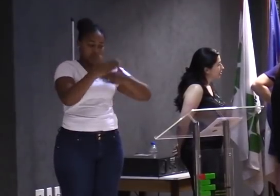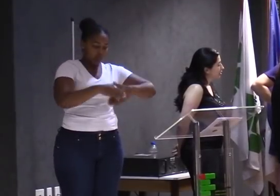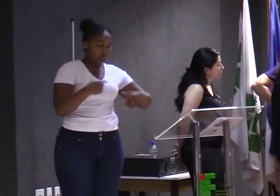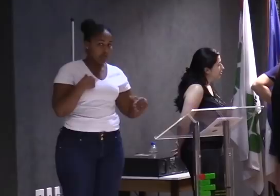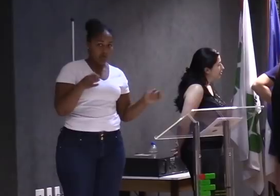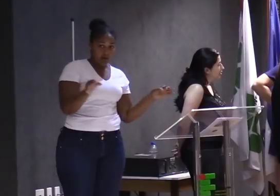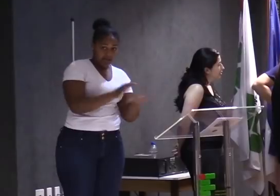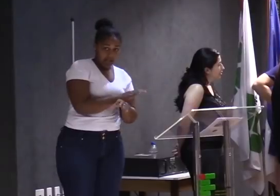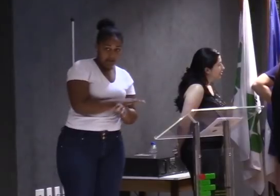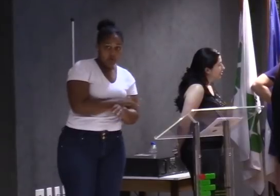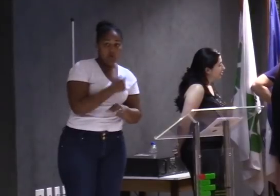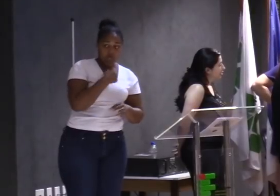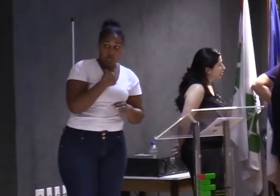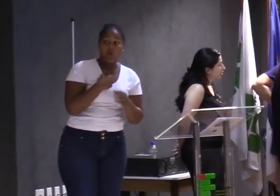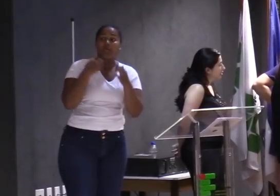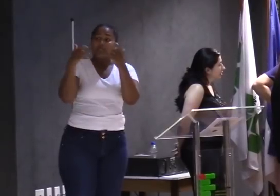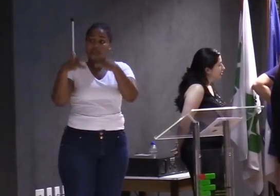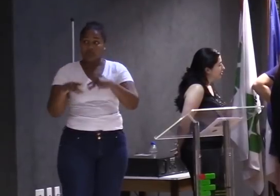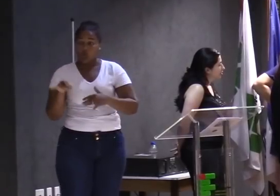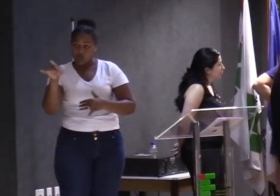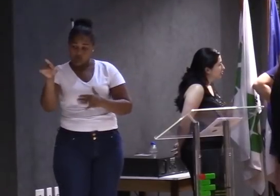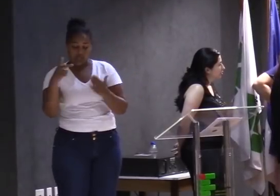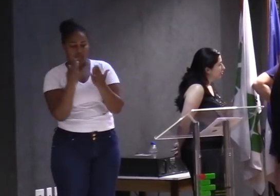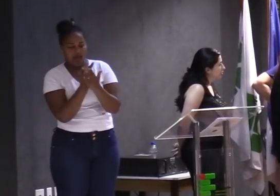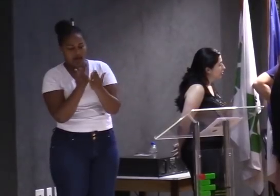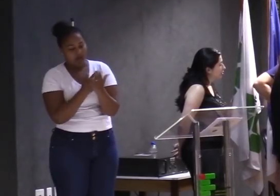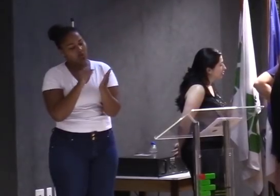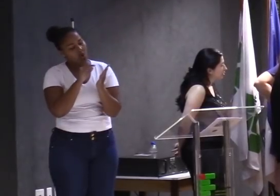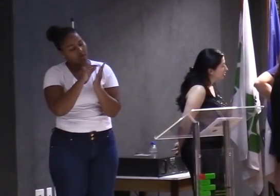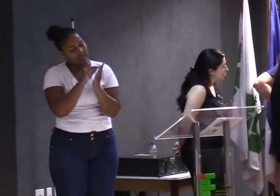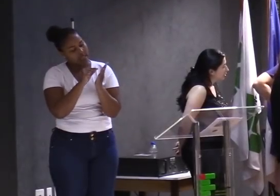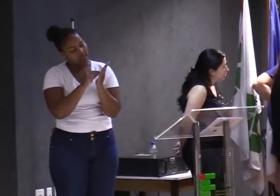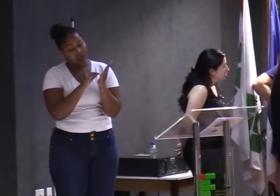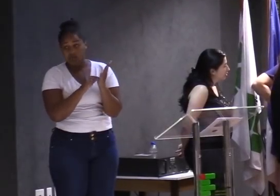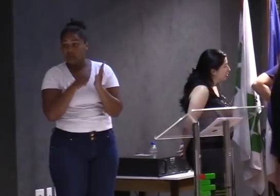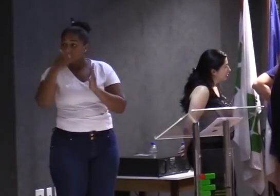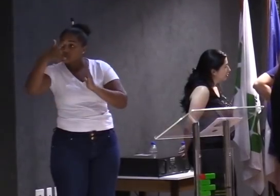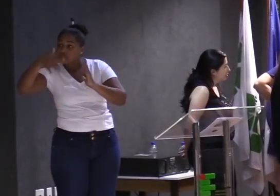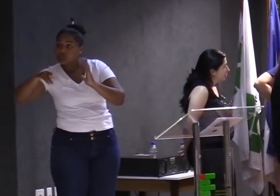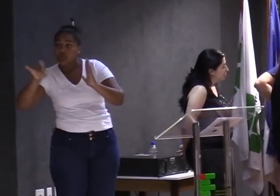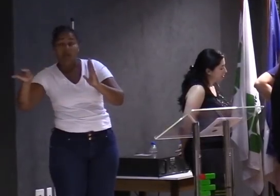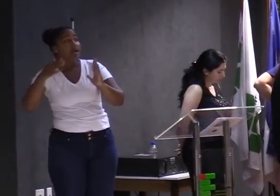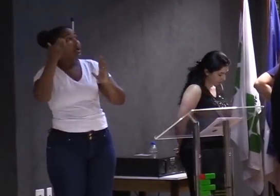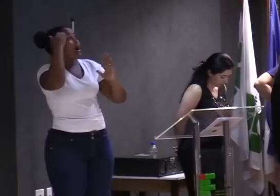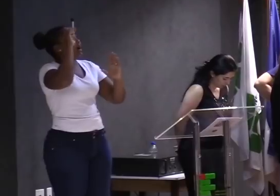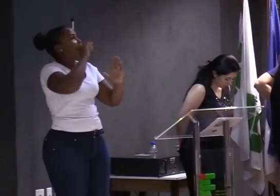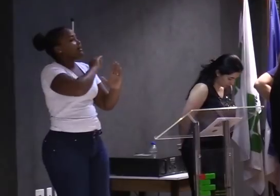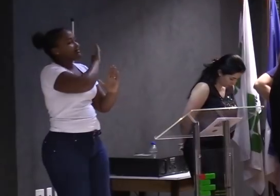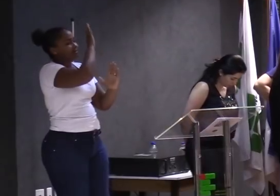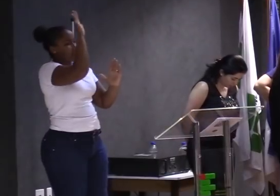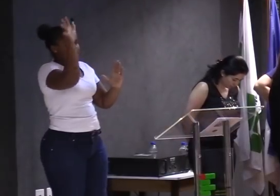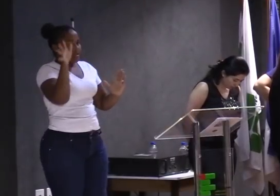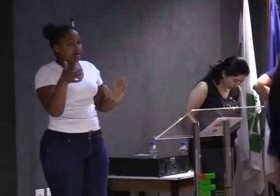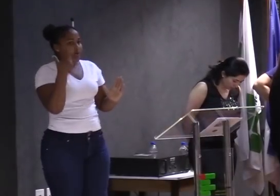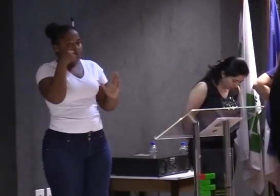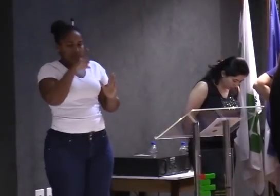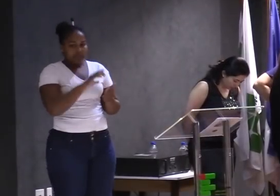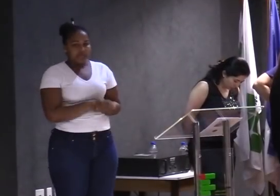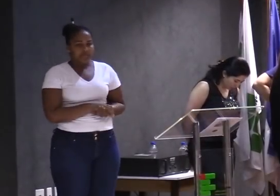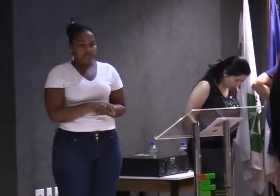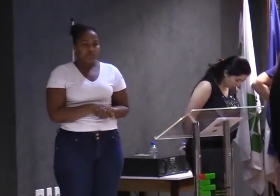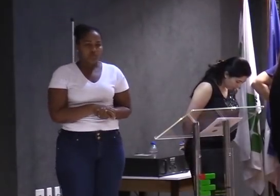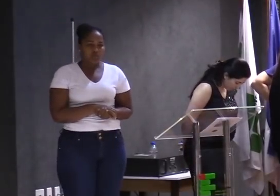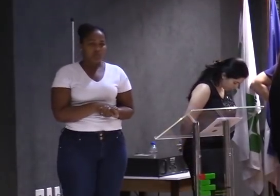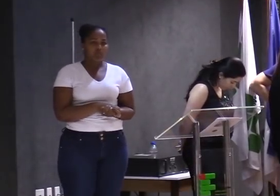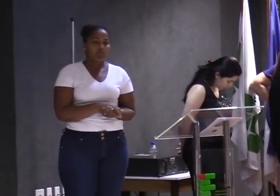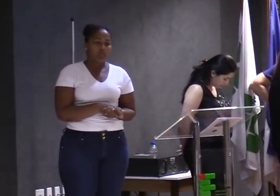você errou aqui. Quer dizer, todos os alunos vão sair, já são aqui, 100% da nota. Ele não precisa esperar no